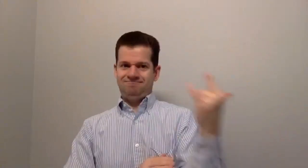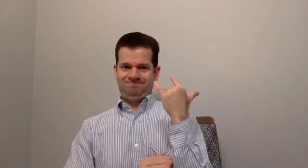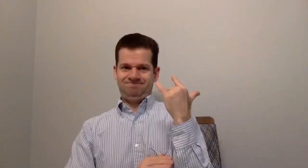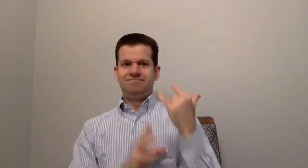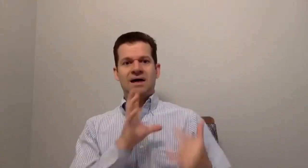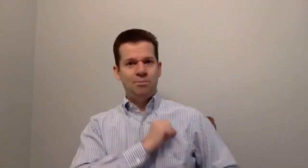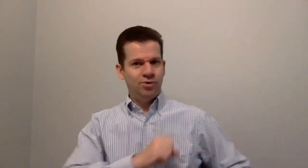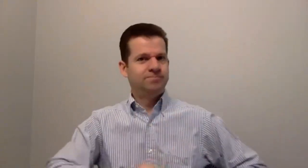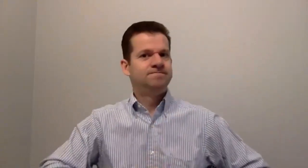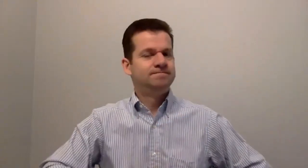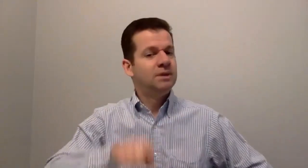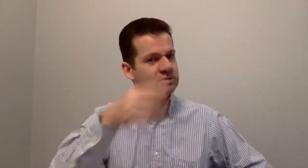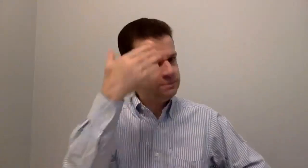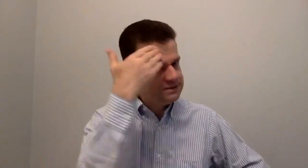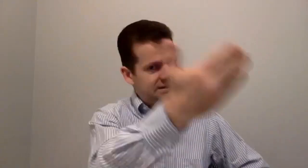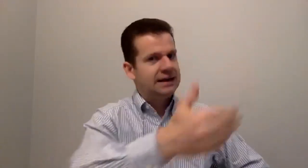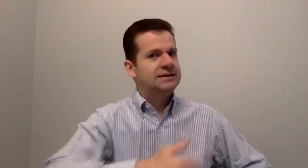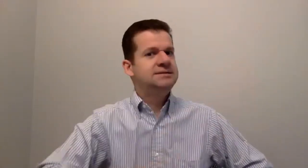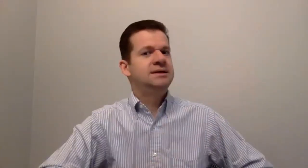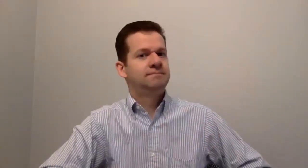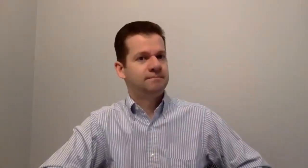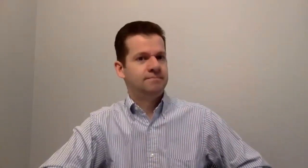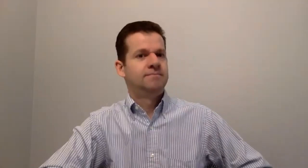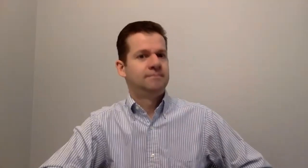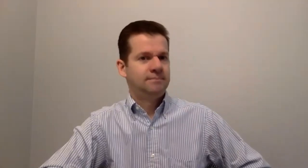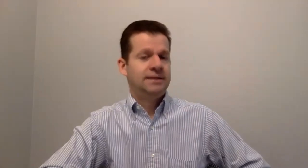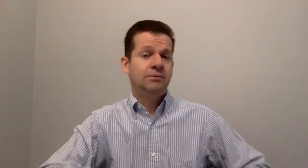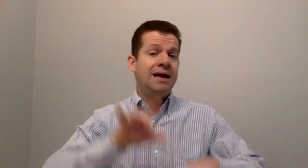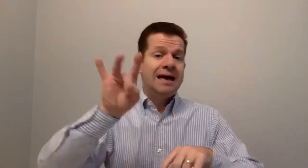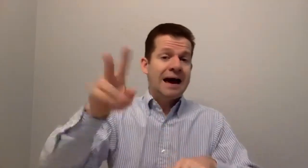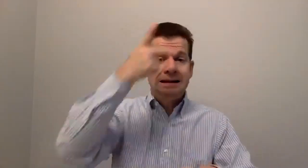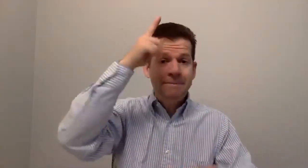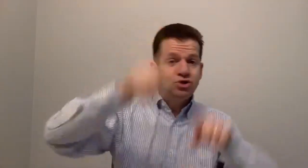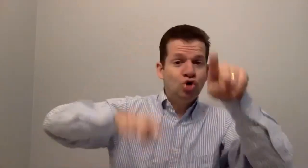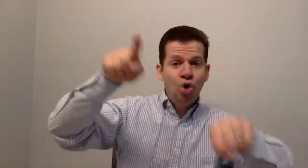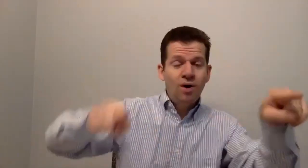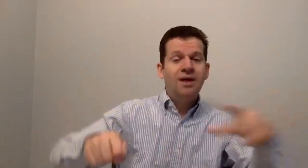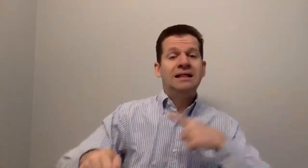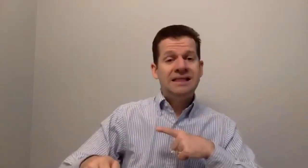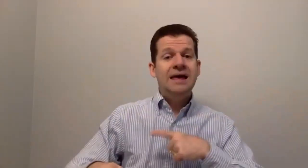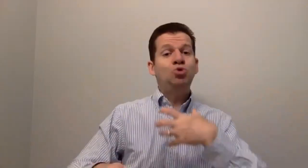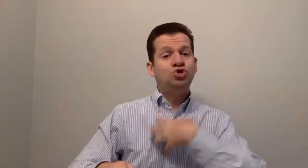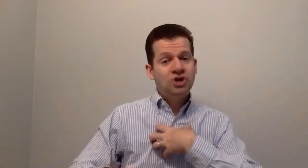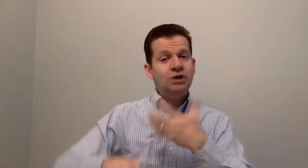mostrar amor. Você precisa agradecer, certo? Cada pessoa tem um